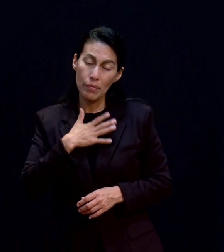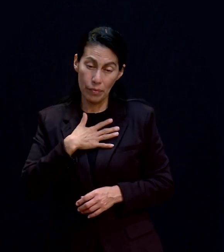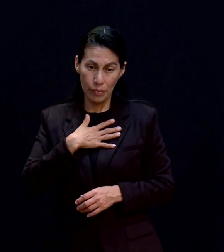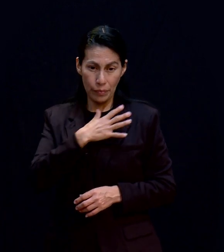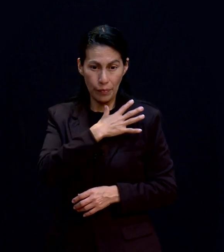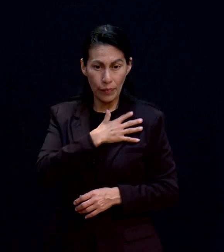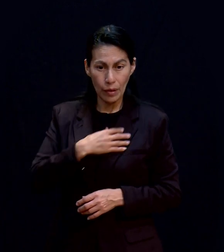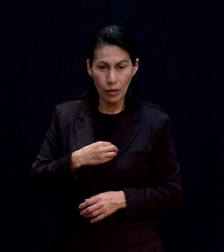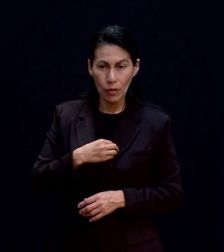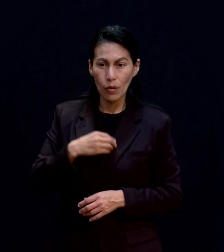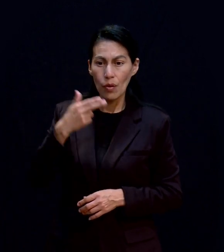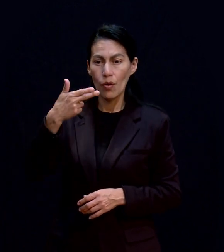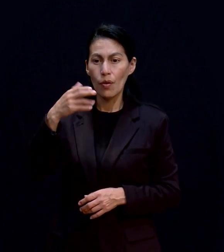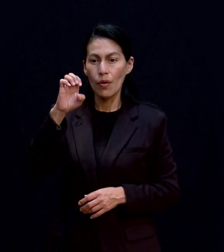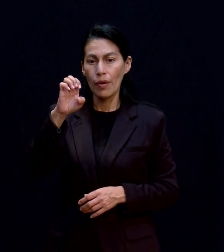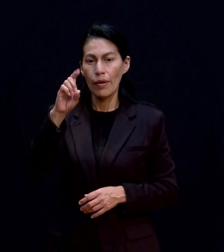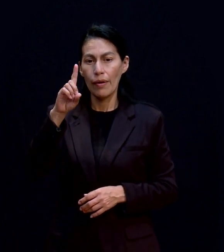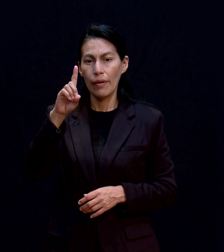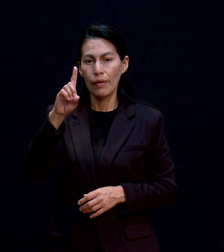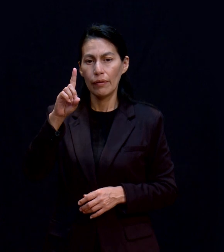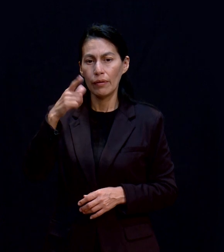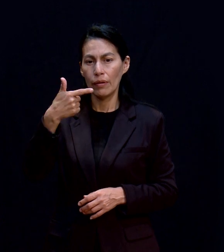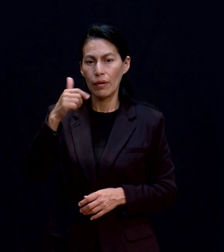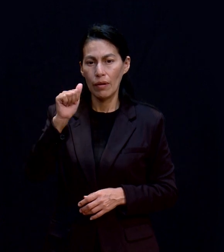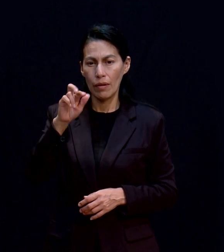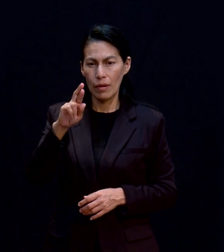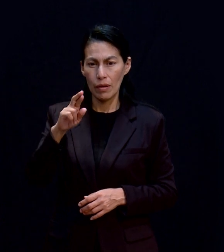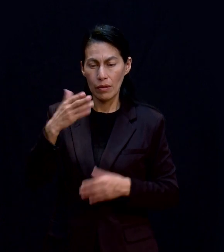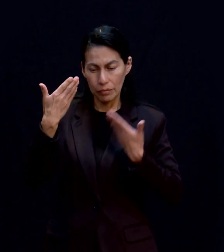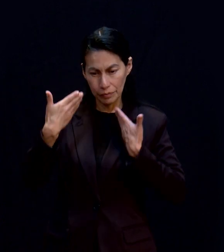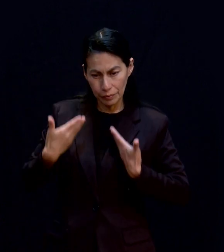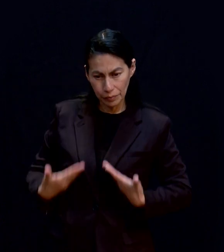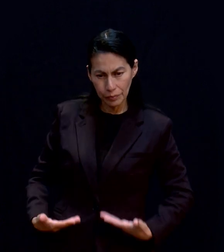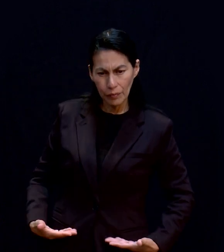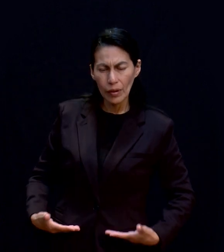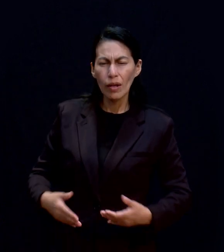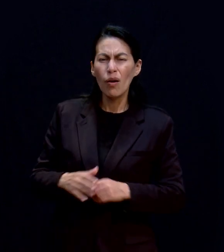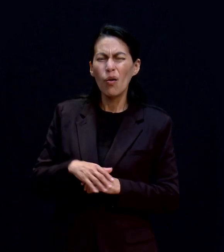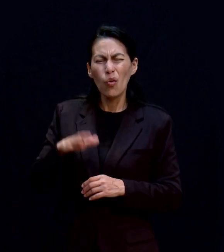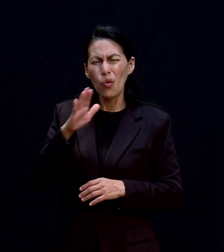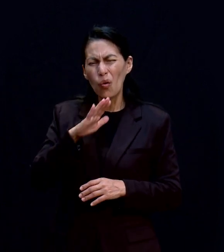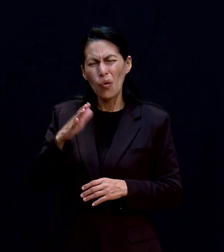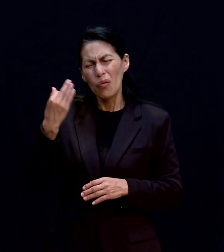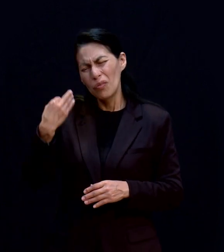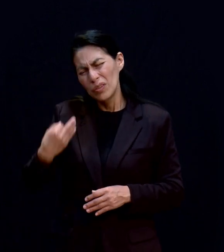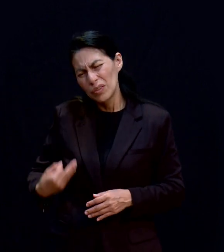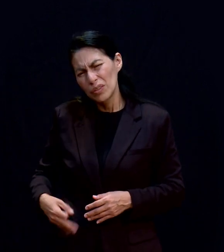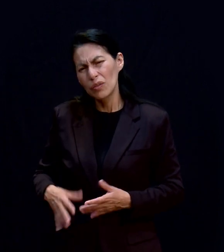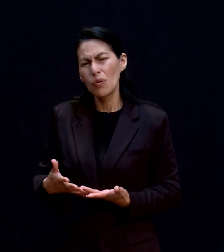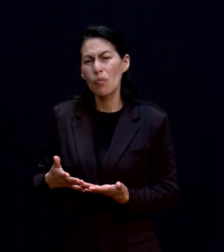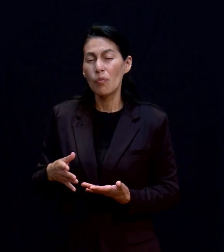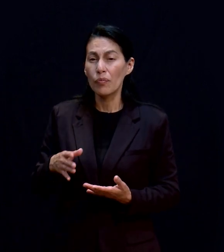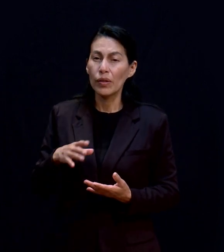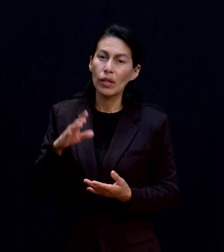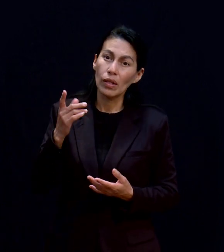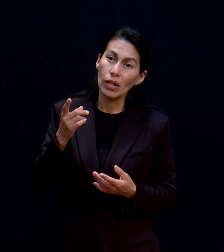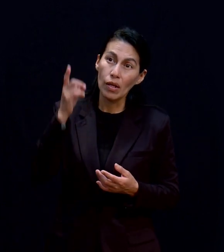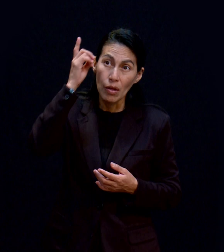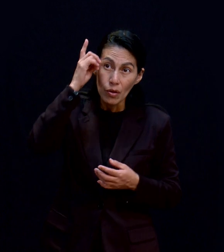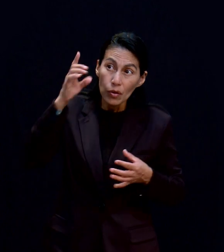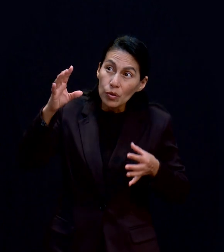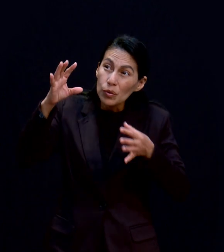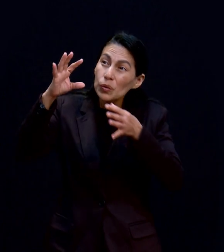oraciones de intercesión por mi hijo édgar y su salud física en especial que pueda regresar a los caminos de dios